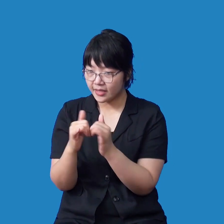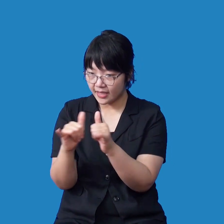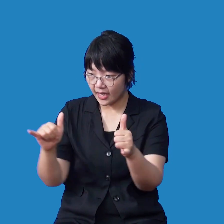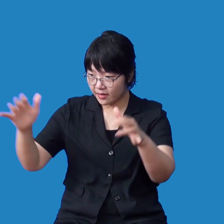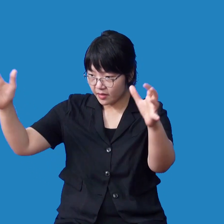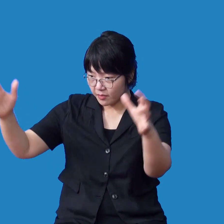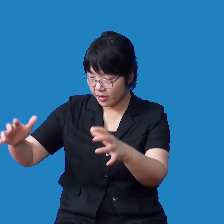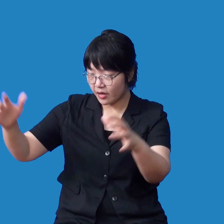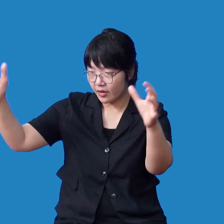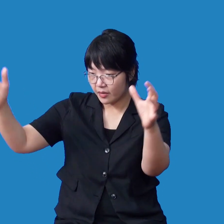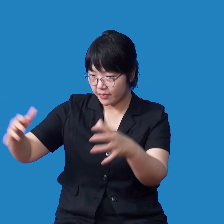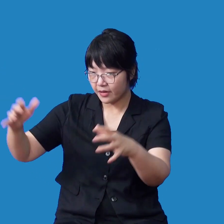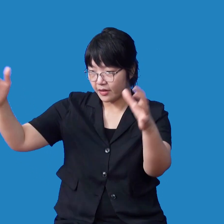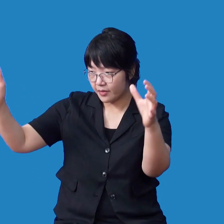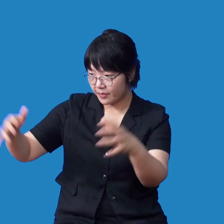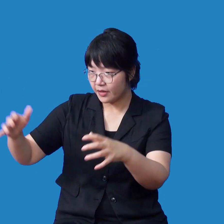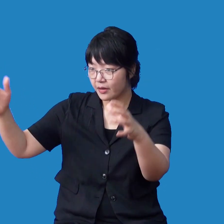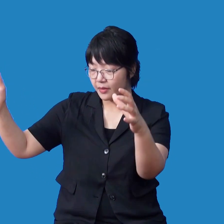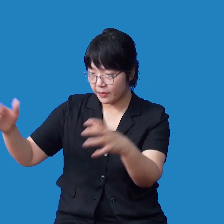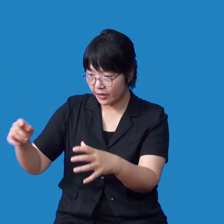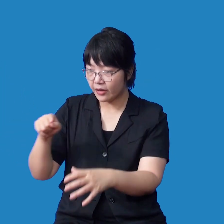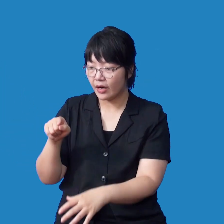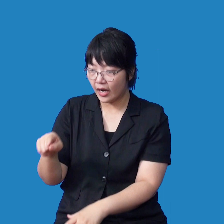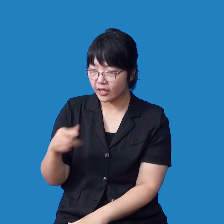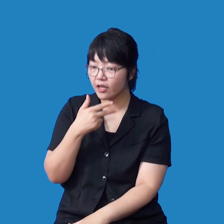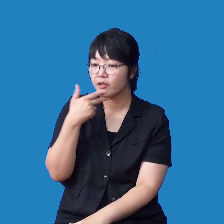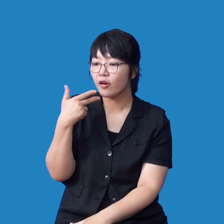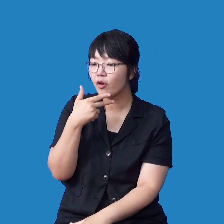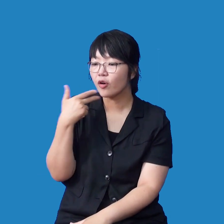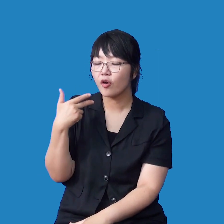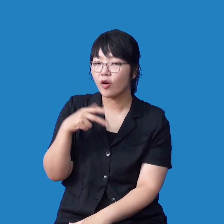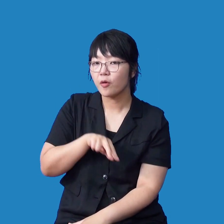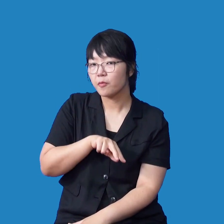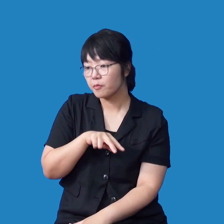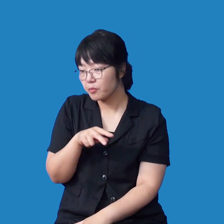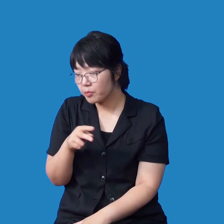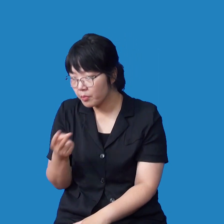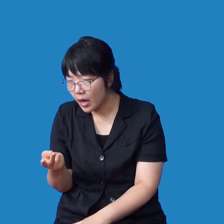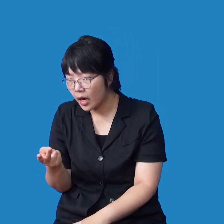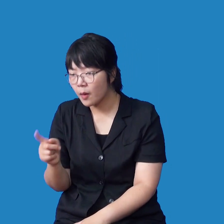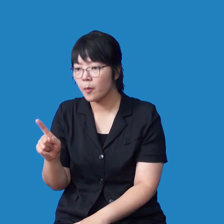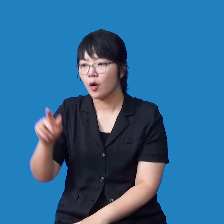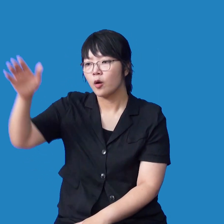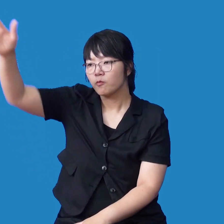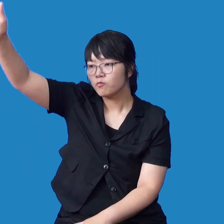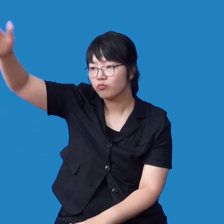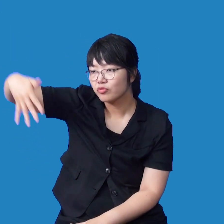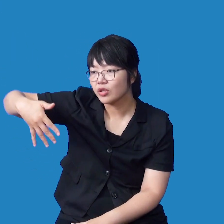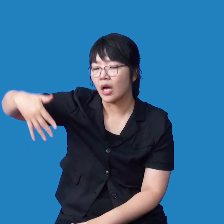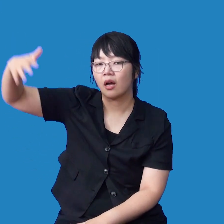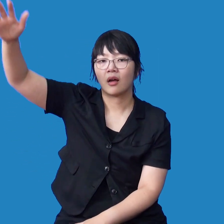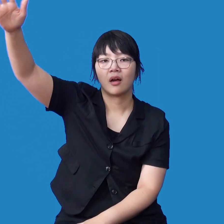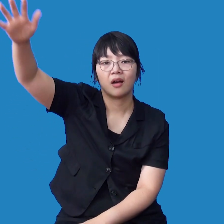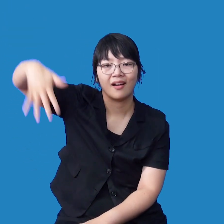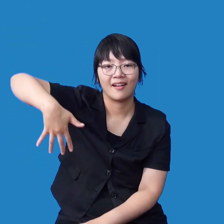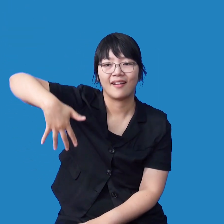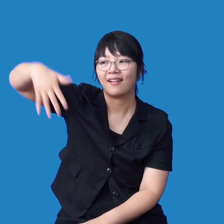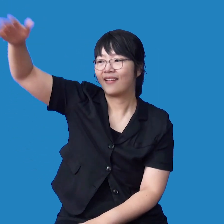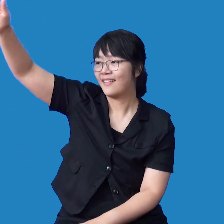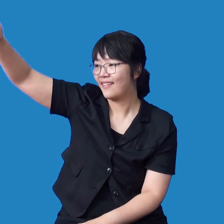말이 calling of the assembly 이렇게 되어 있어요. calling of the assembly,